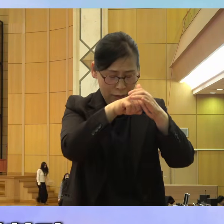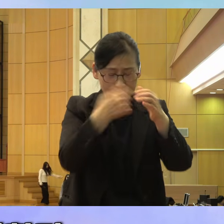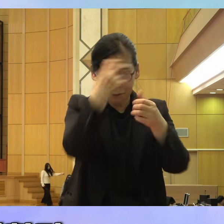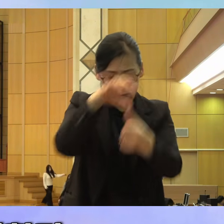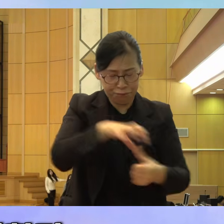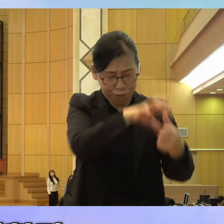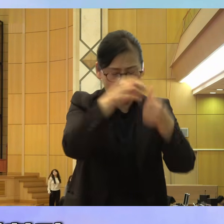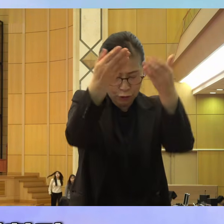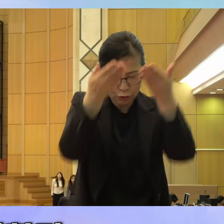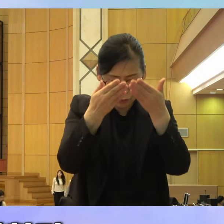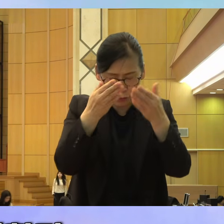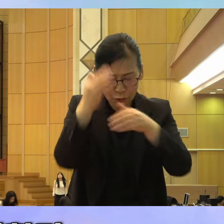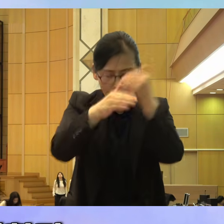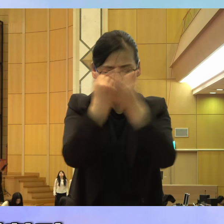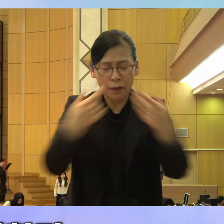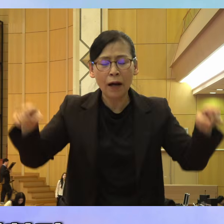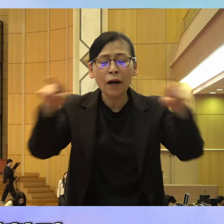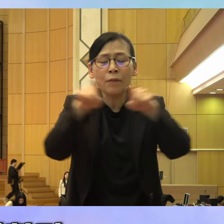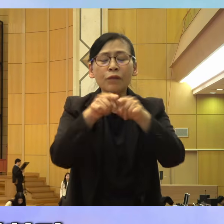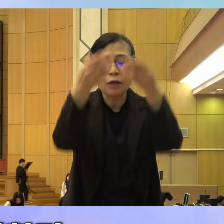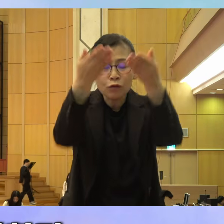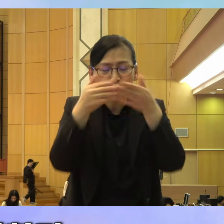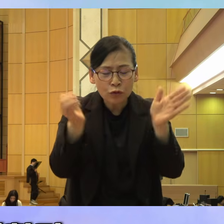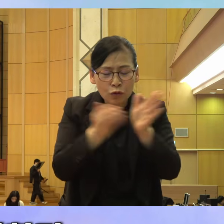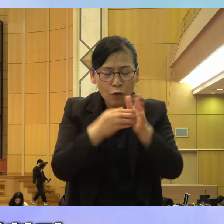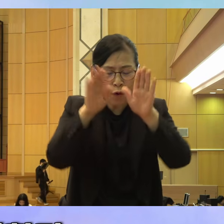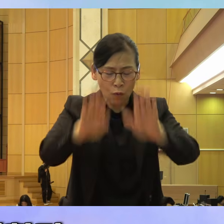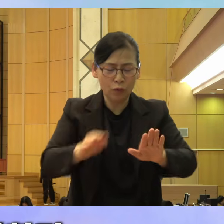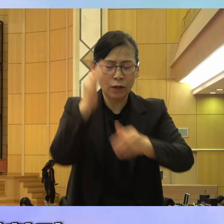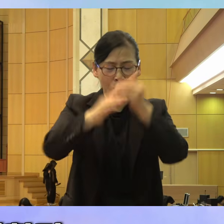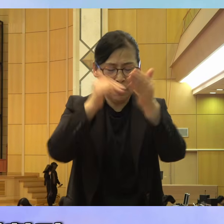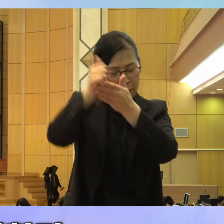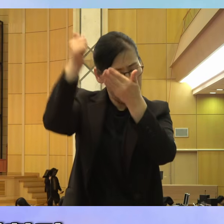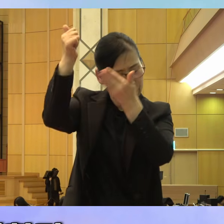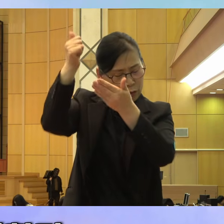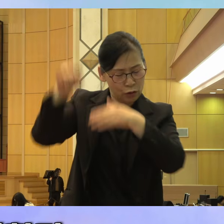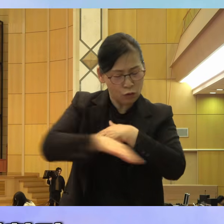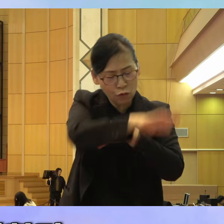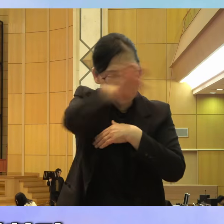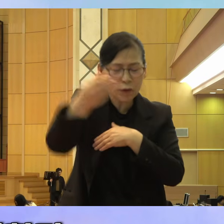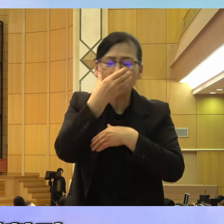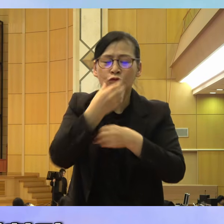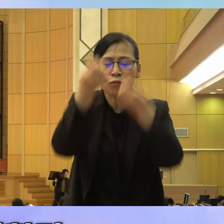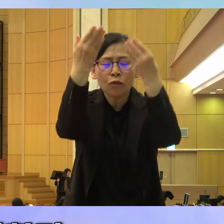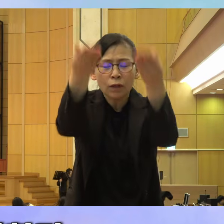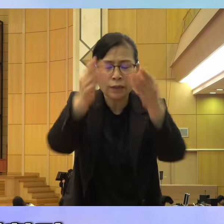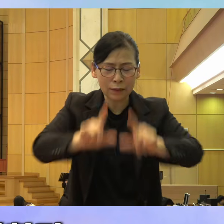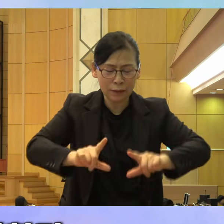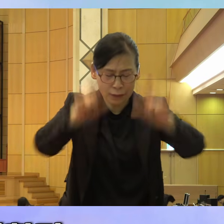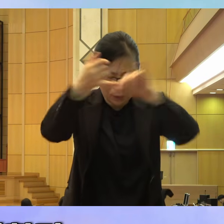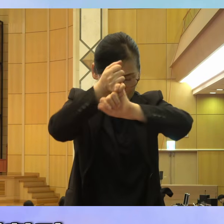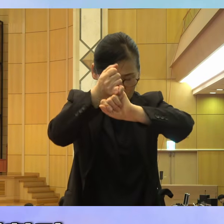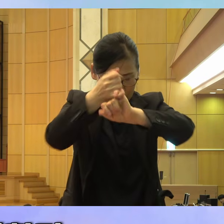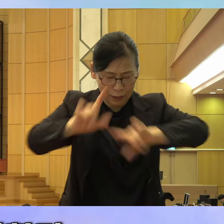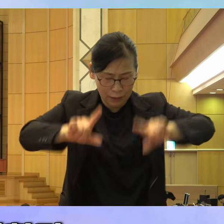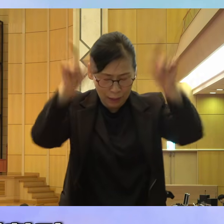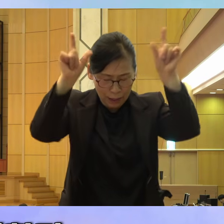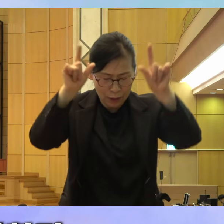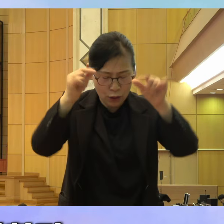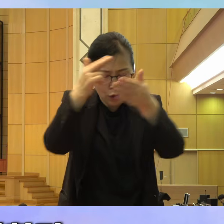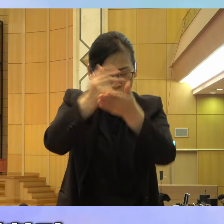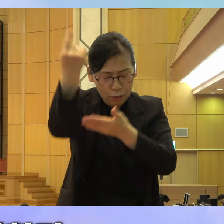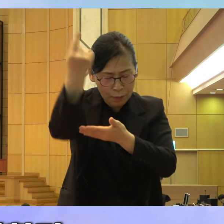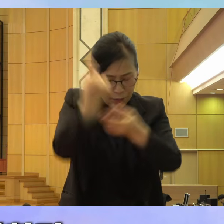지켜주시고 함께해 주셨다가 오늘 하나님께서 우리에게 복주마 약속한 날 주님